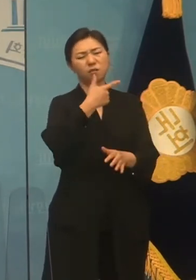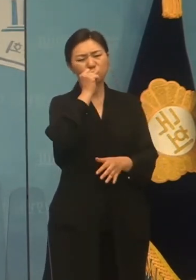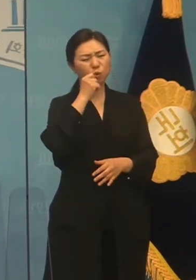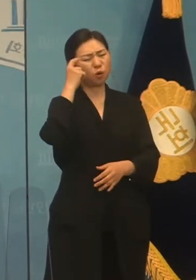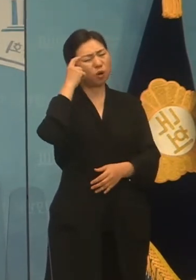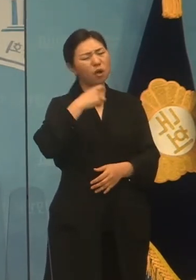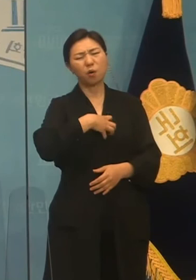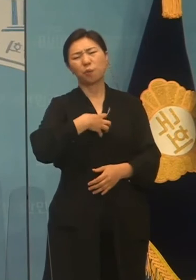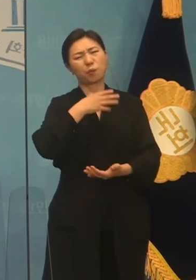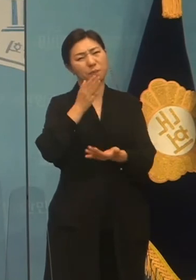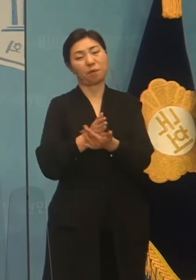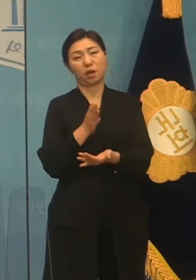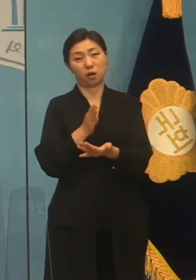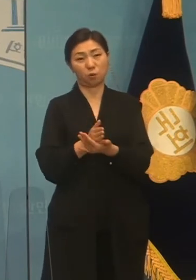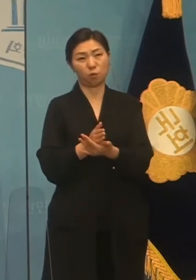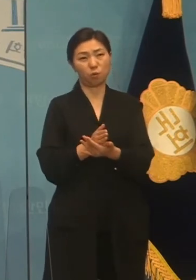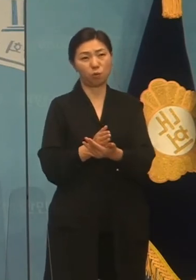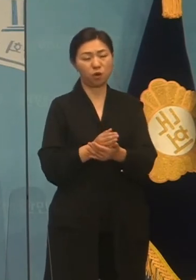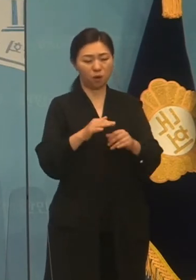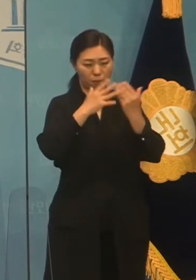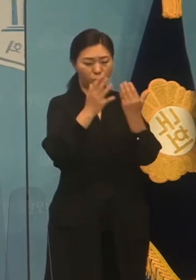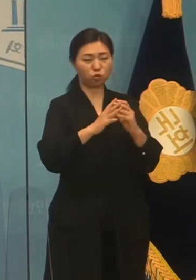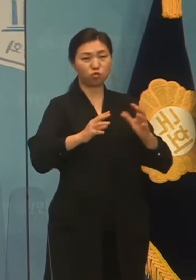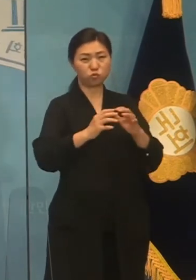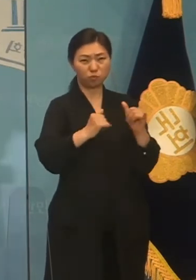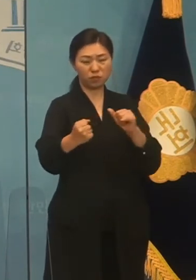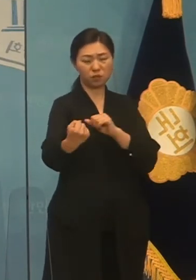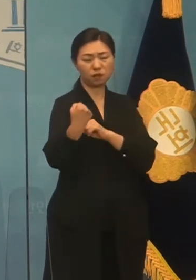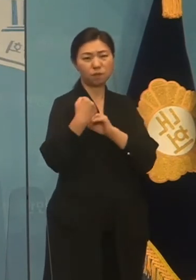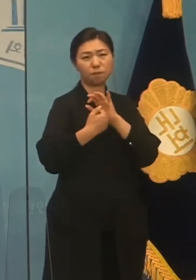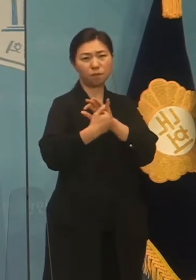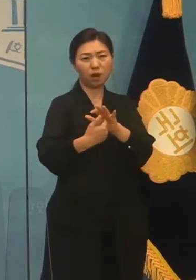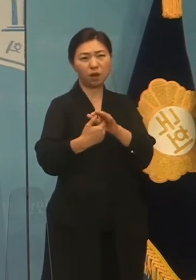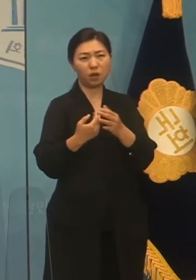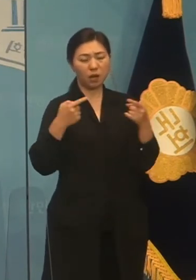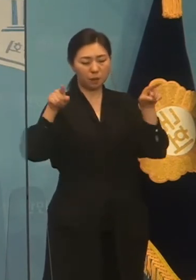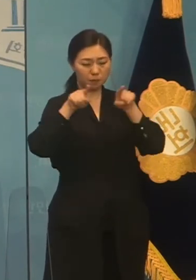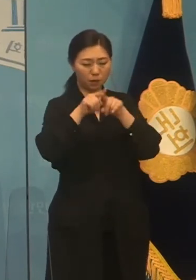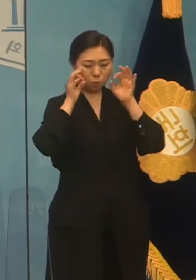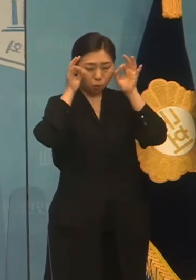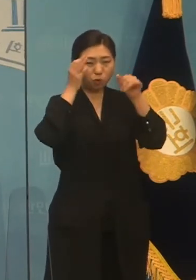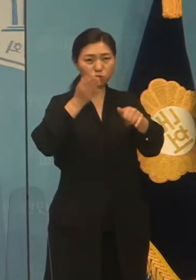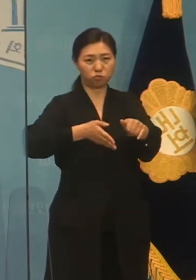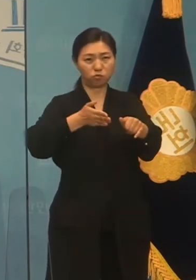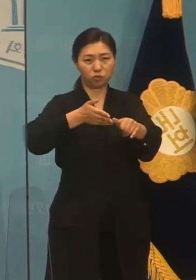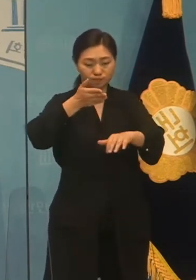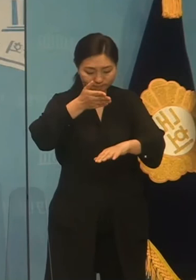집단 면역 형성에 같이 기여해 주길 바랍니다. 감사합니다.